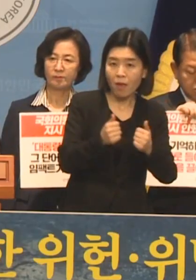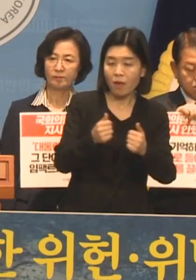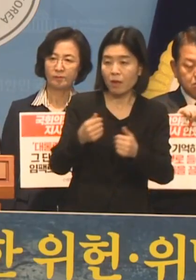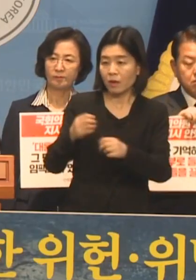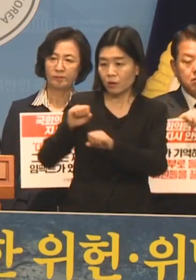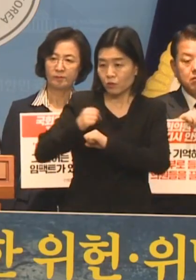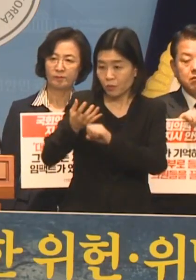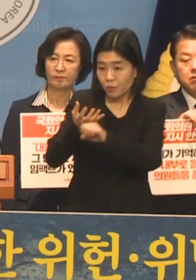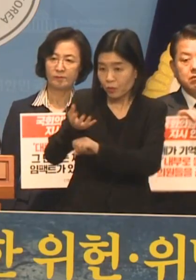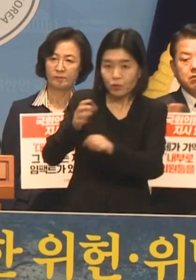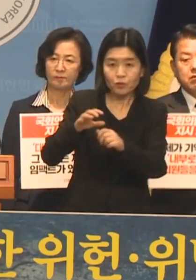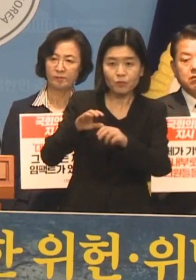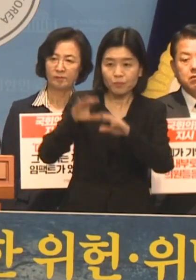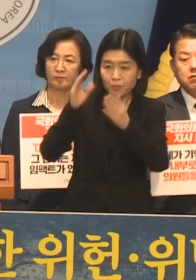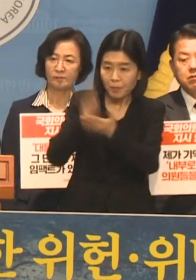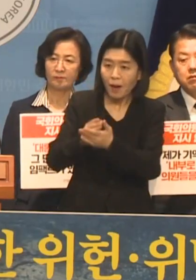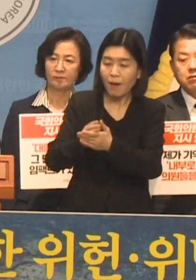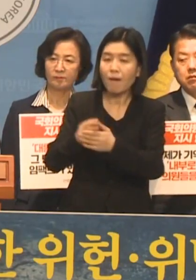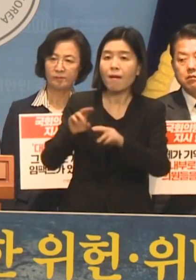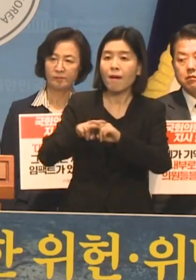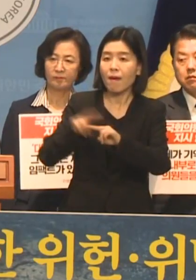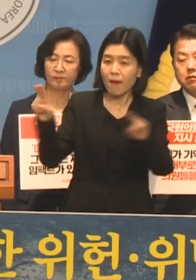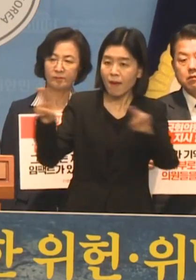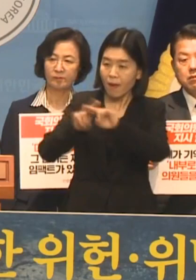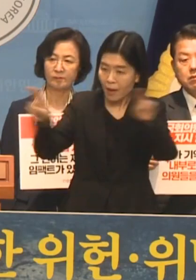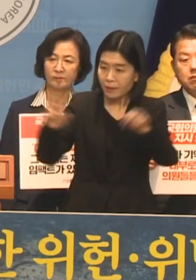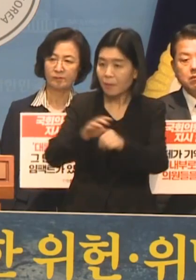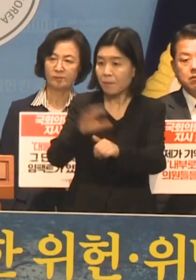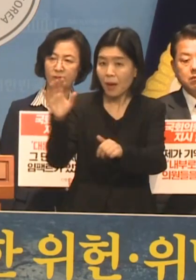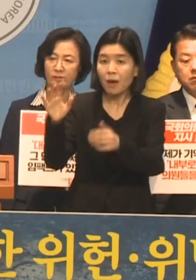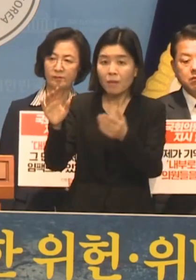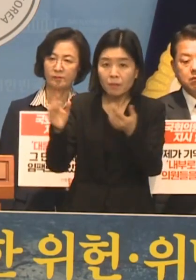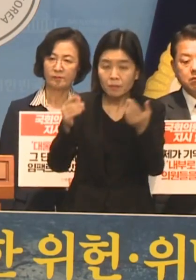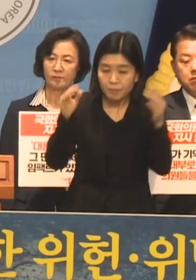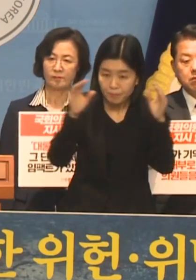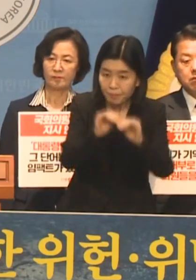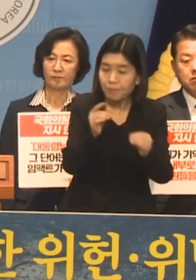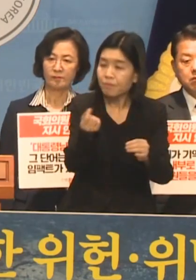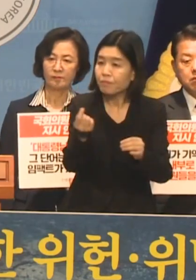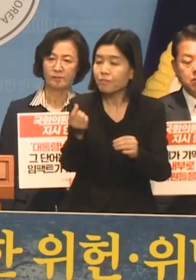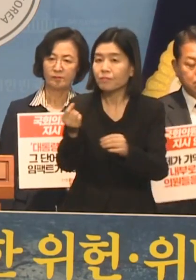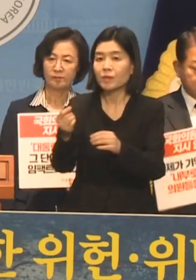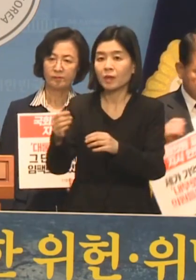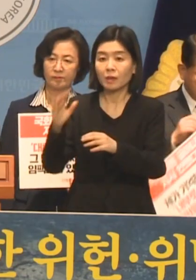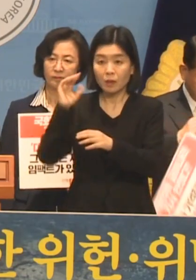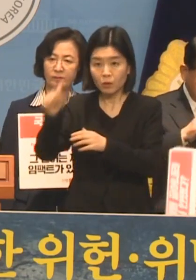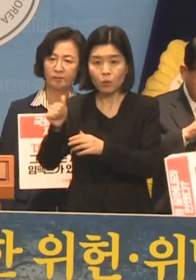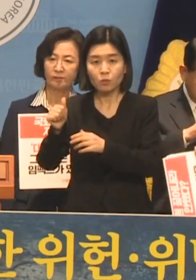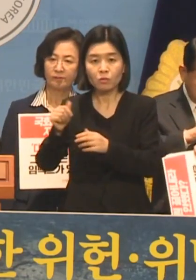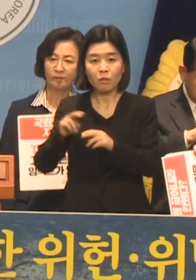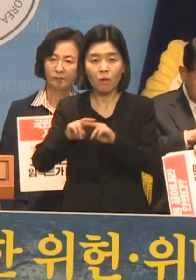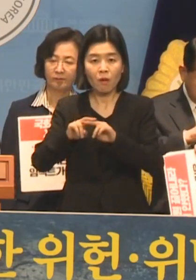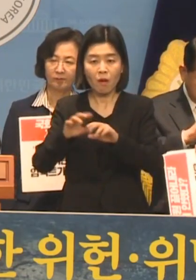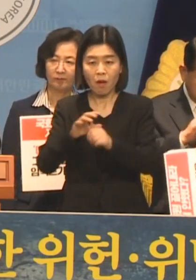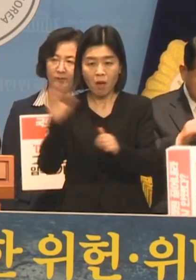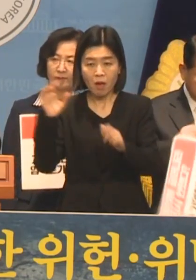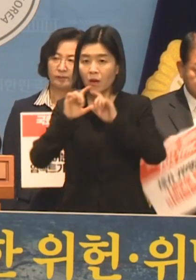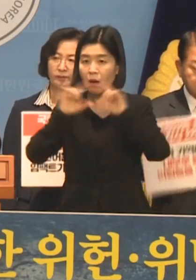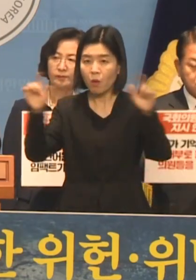제3의 계엄을 획책하며 즉시 해제하지 않았다는 점에서 그것도 위법적 요소가